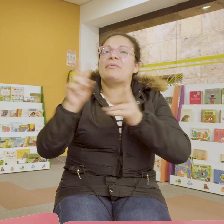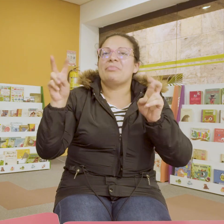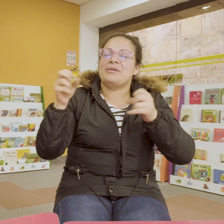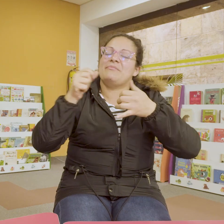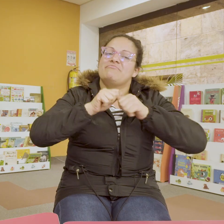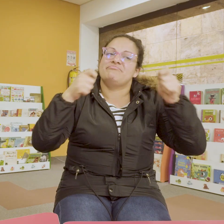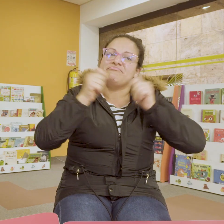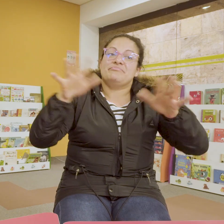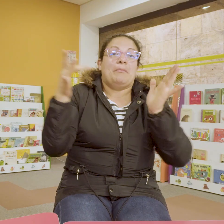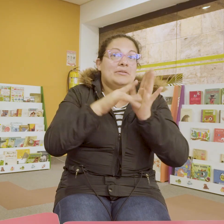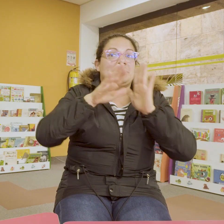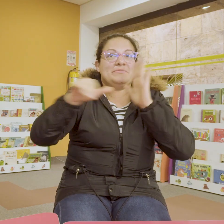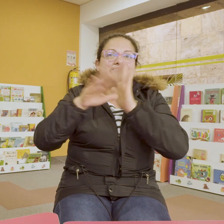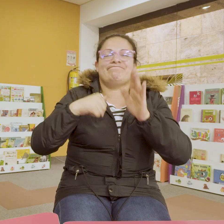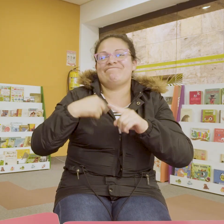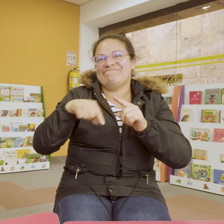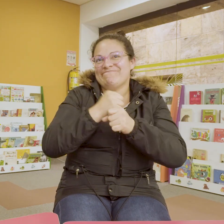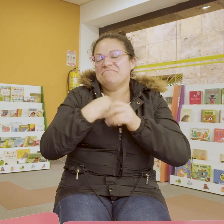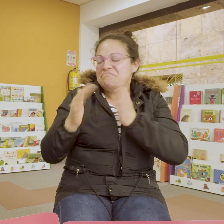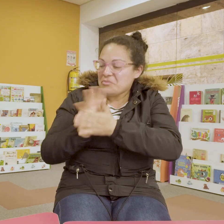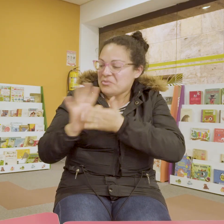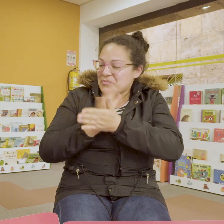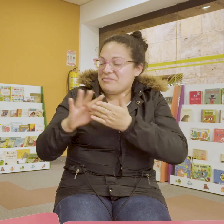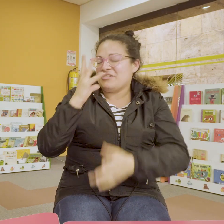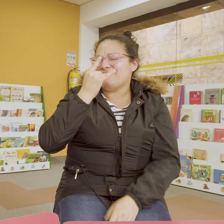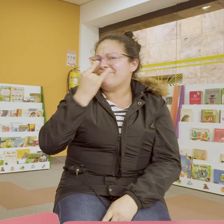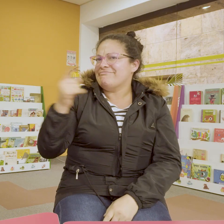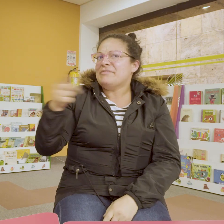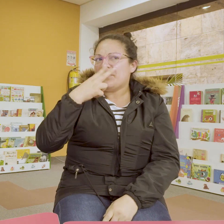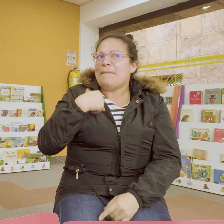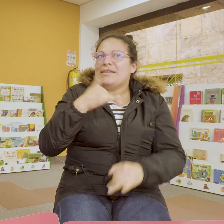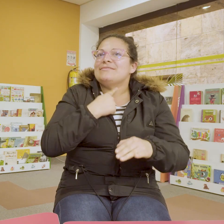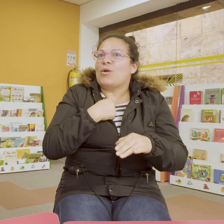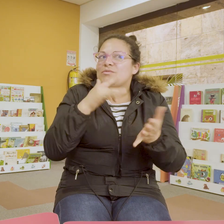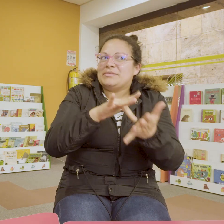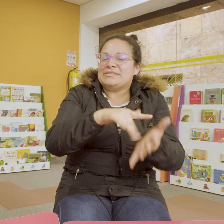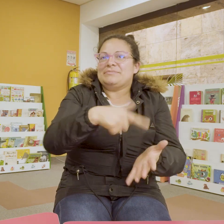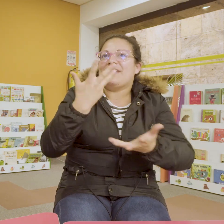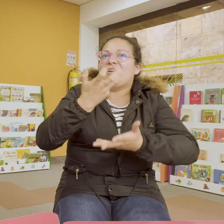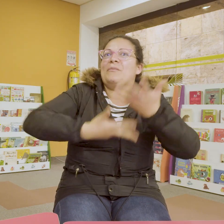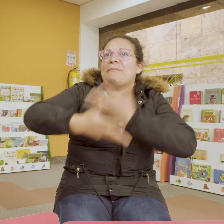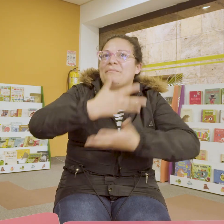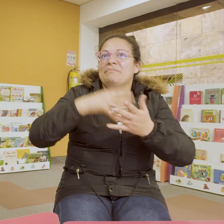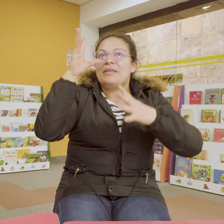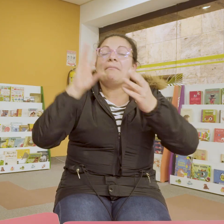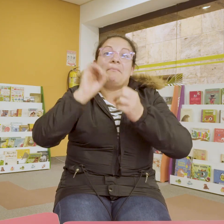él me cuenta, hicimos esta actividad, porque pues lastimosamente no le he podido acompañar en todos los encuentros, y a él le ha